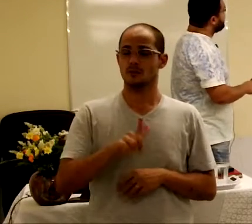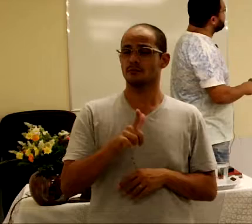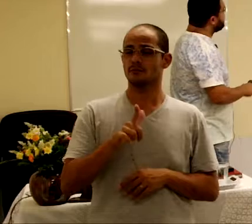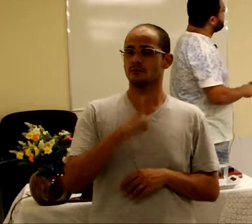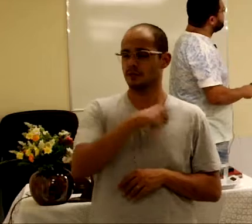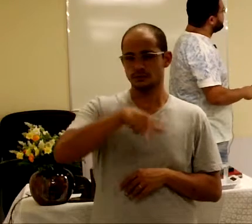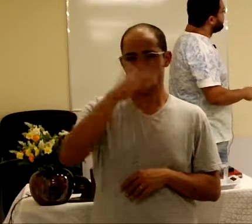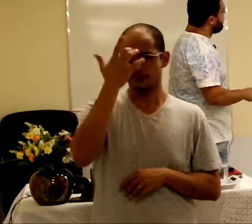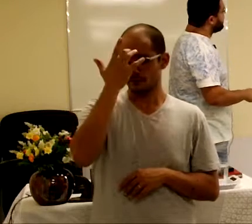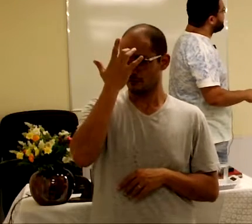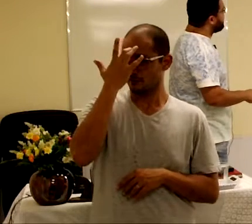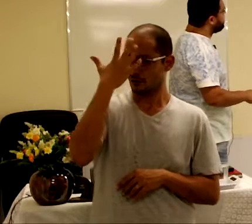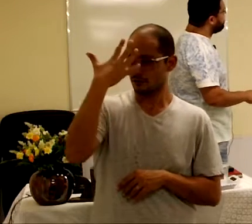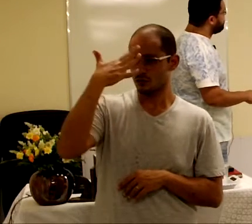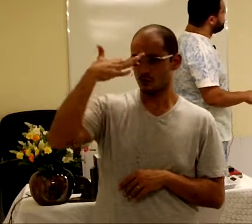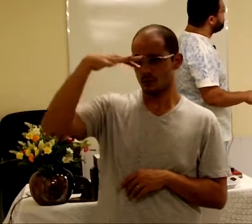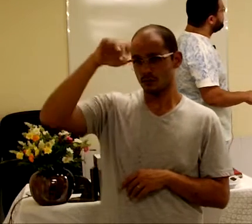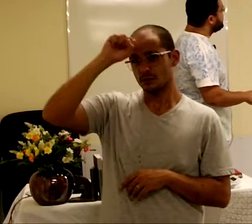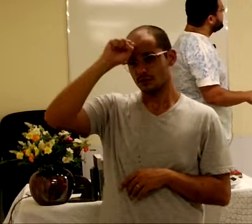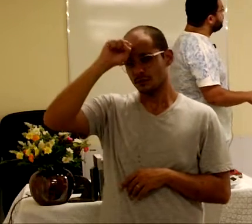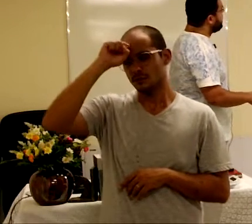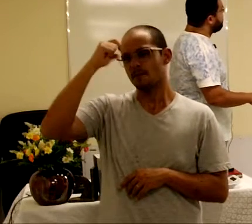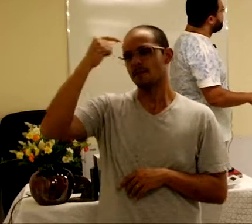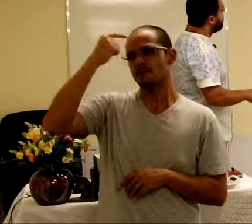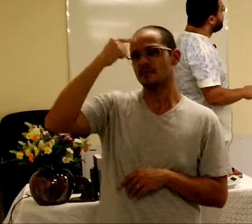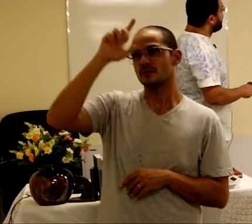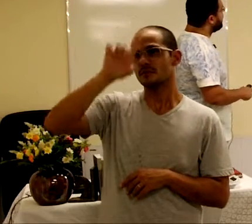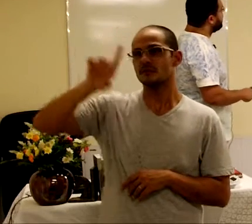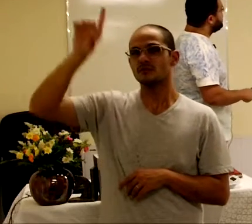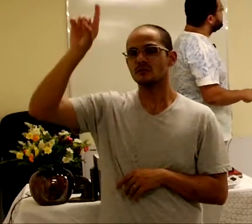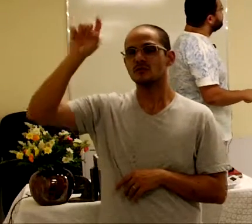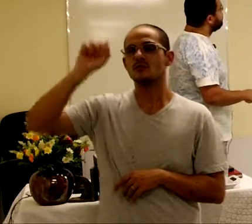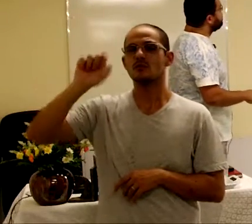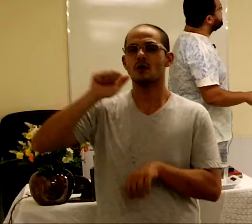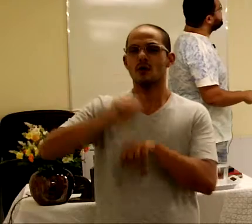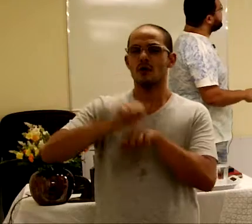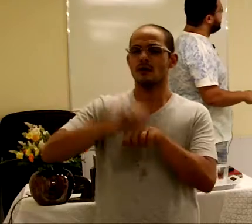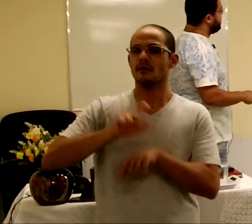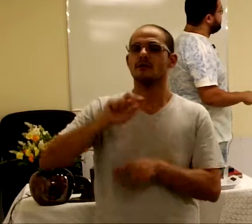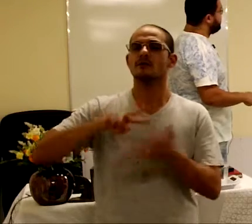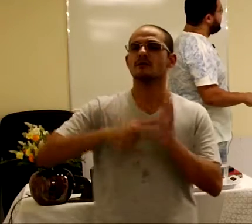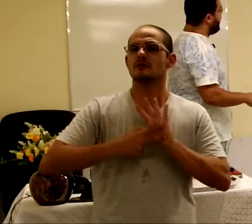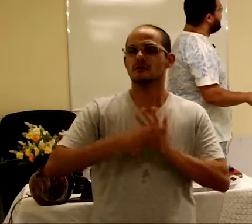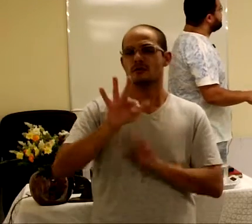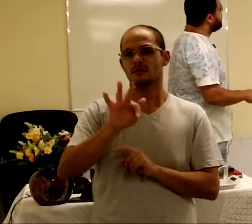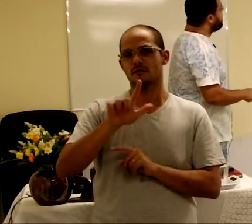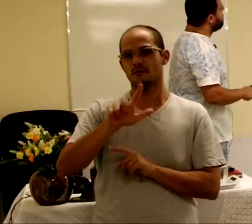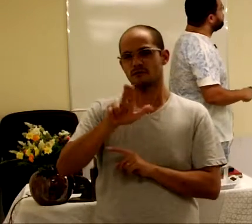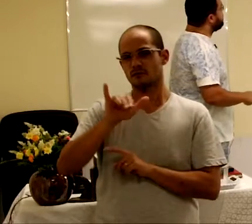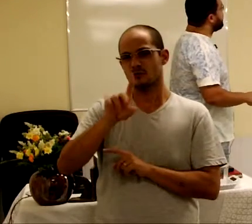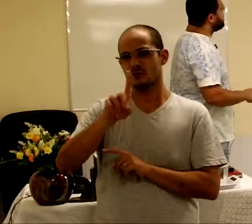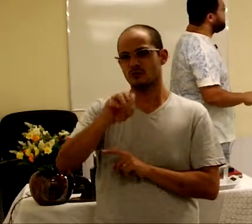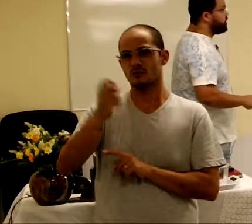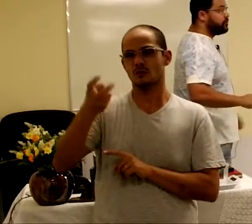compreensão, representamos esse pensamento divino sob a forma concreta de um fluido inteligente, enchendo